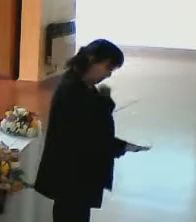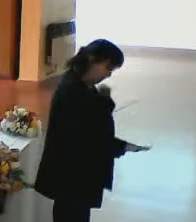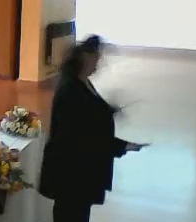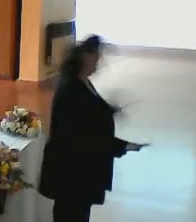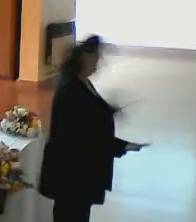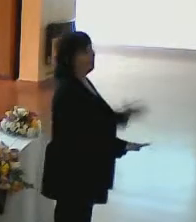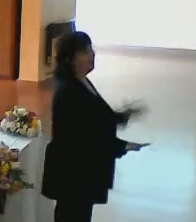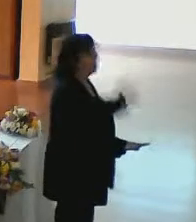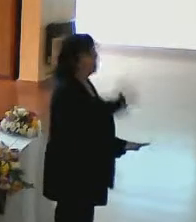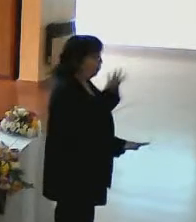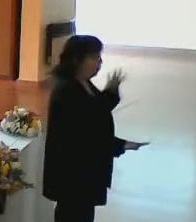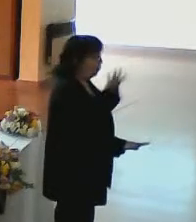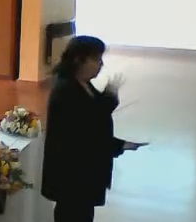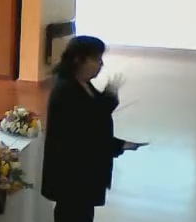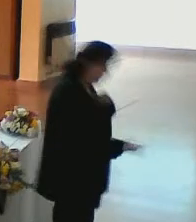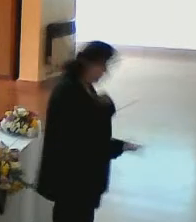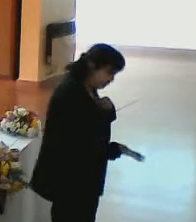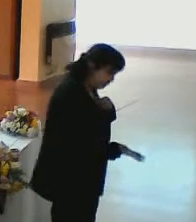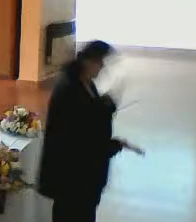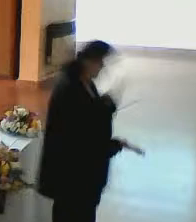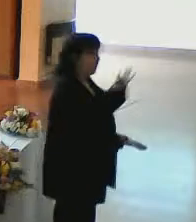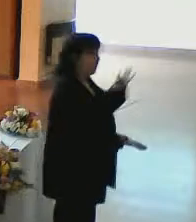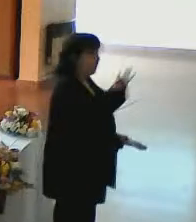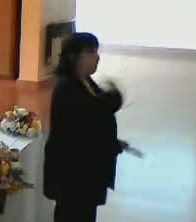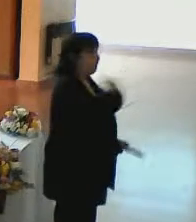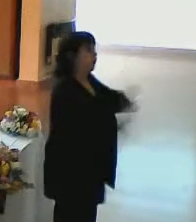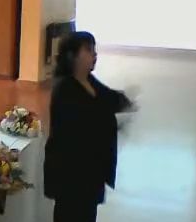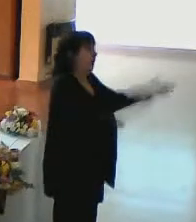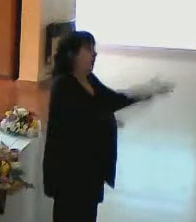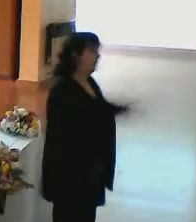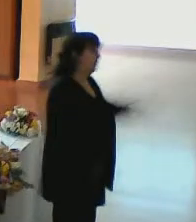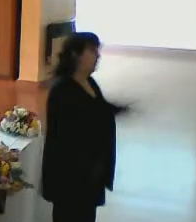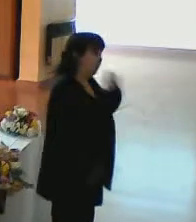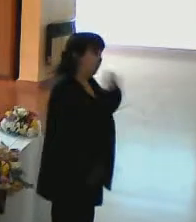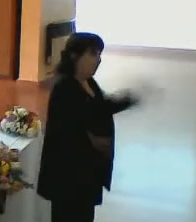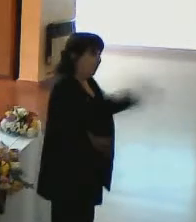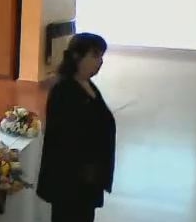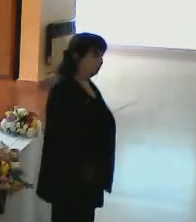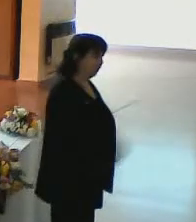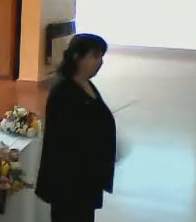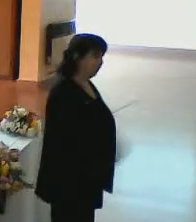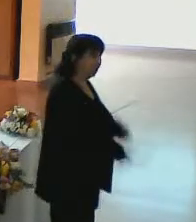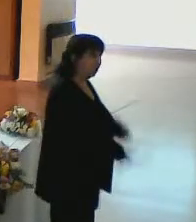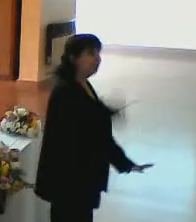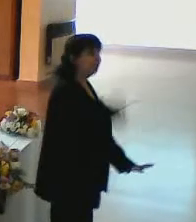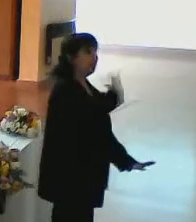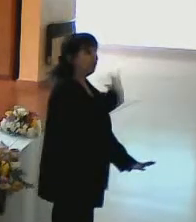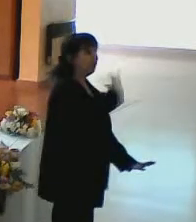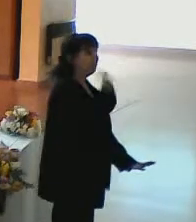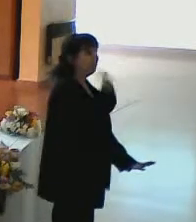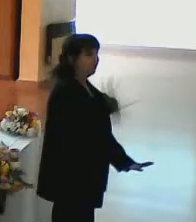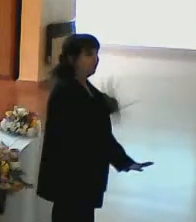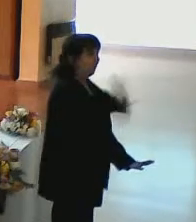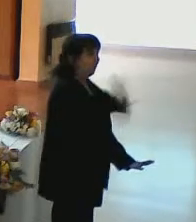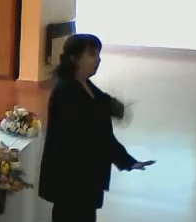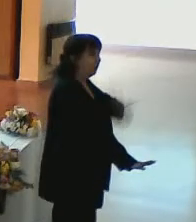edad, y los trastornos de aprendizaje, que son lo que vemos nosotros diariamente en el hospital,